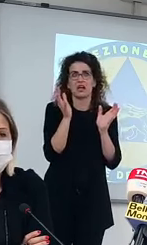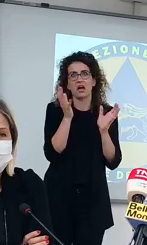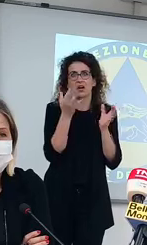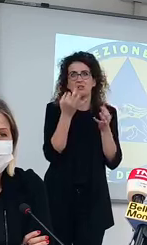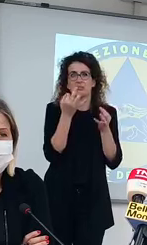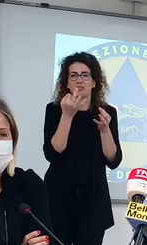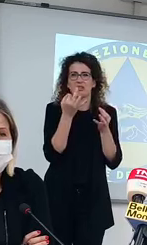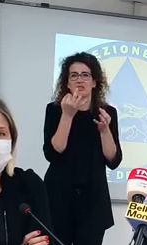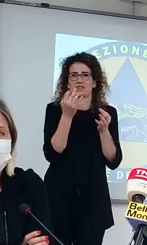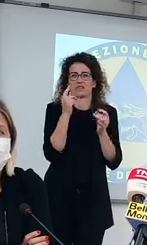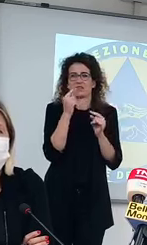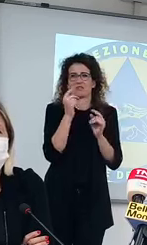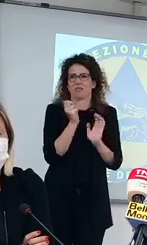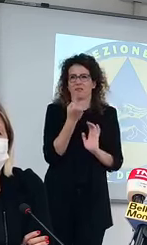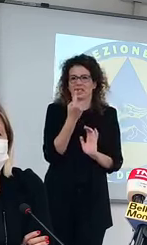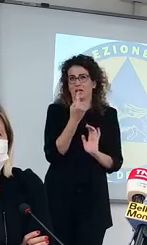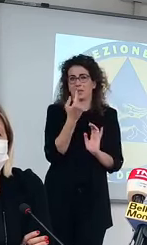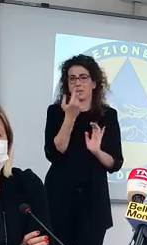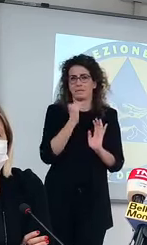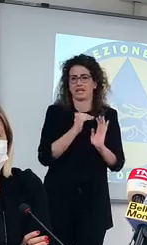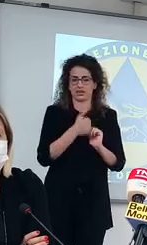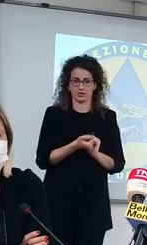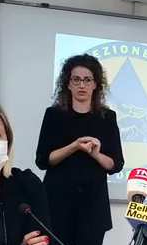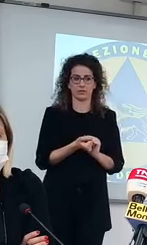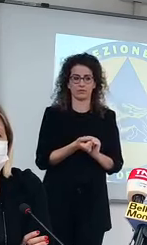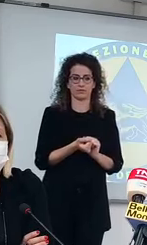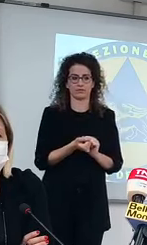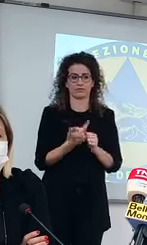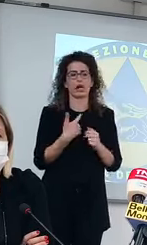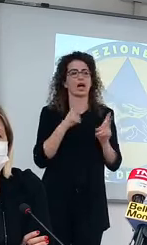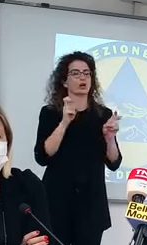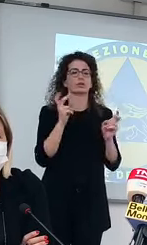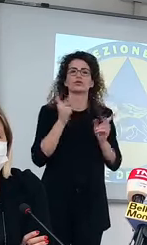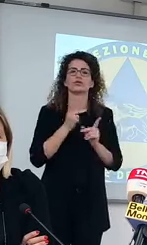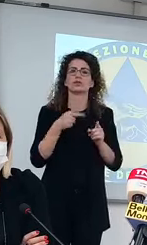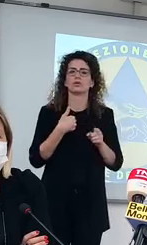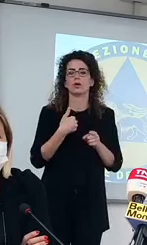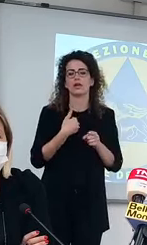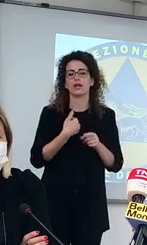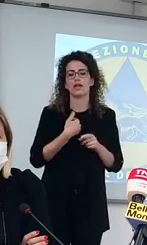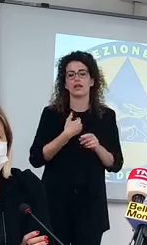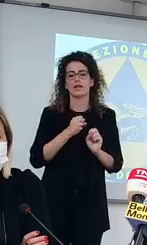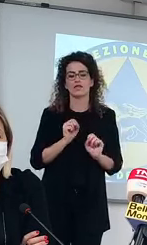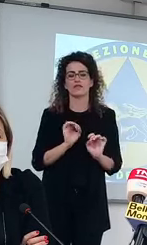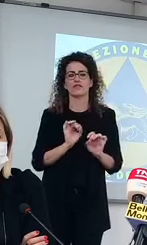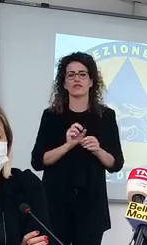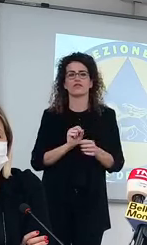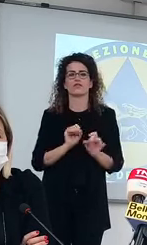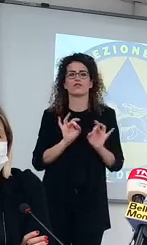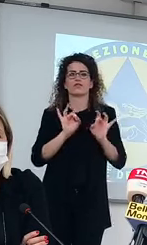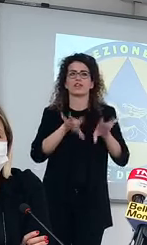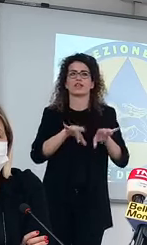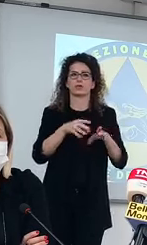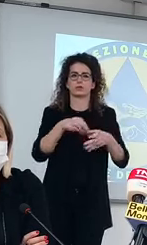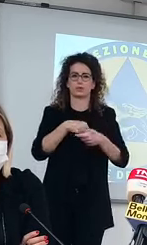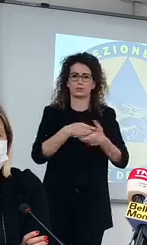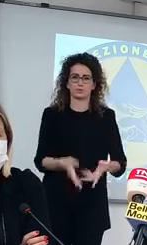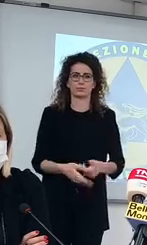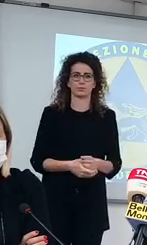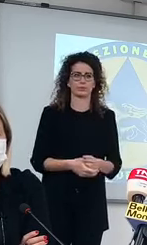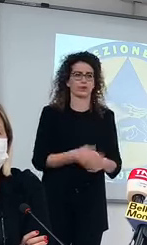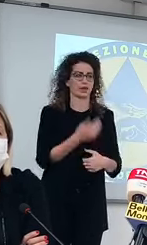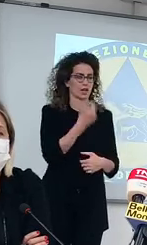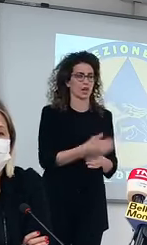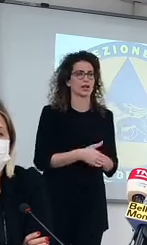sapere. Ma, sì, sì, ma certo, ma il vero tema comunque è quello del vettore virale. Esatto, infatti. Prego. Grazie.